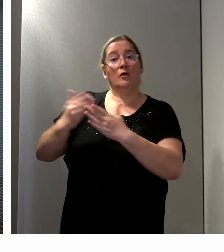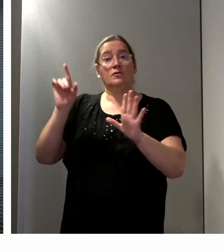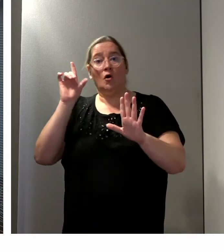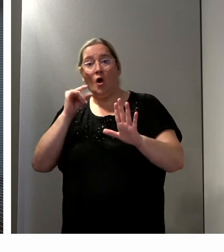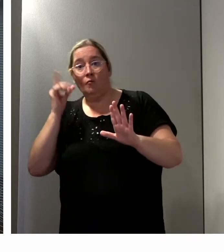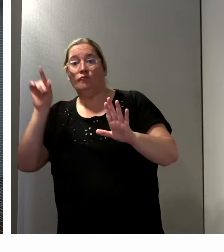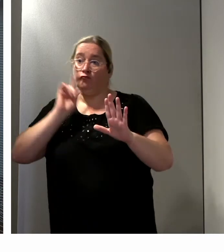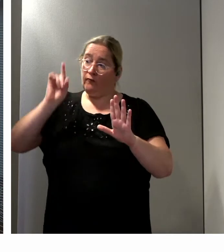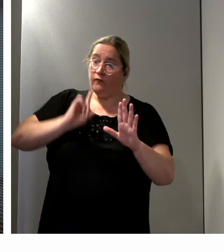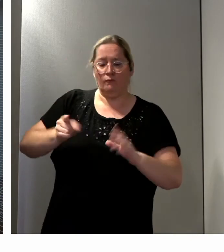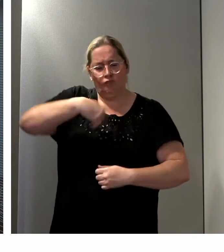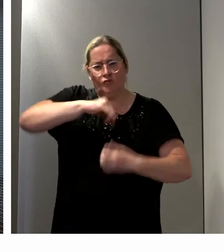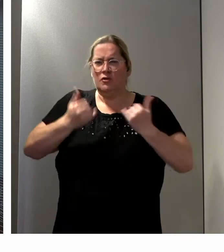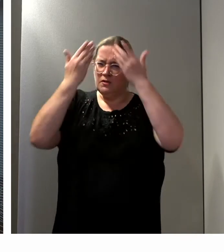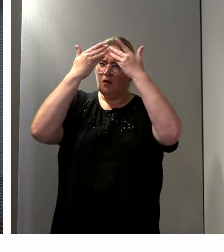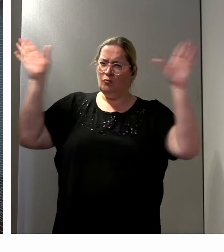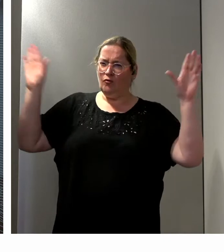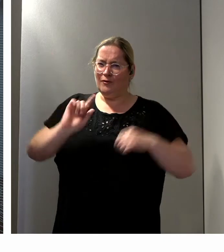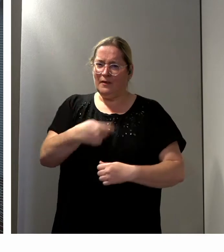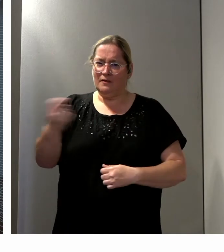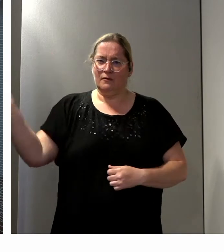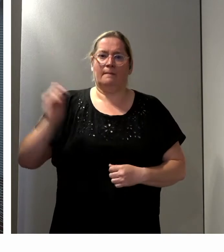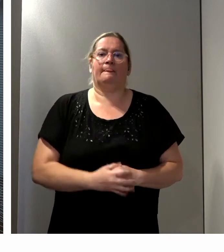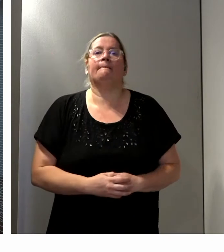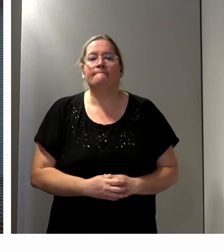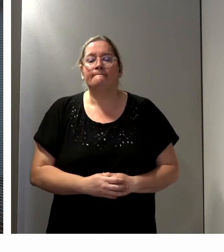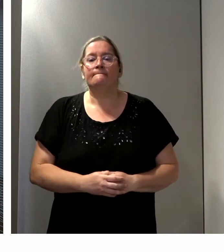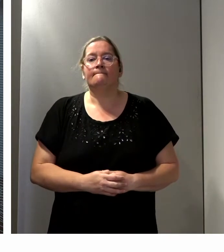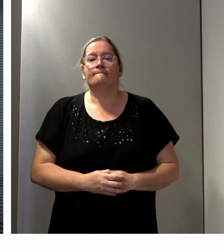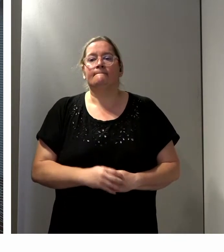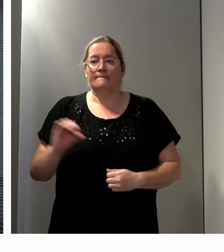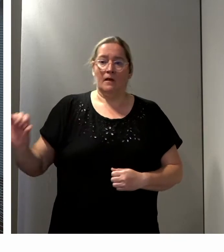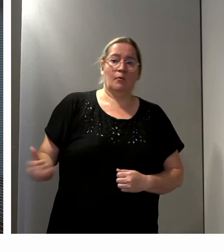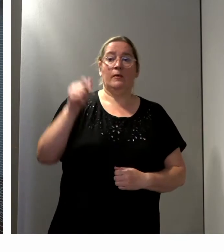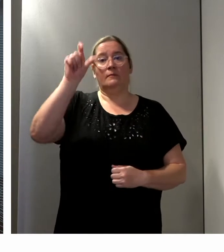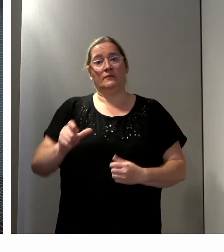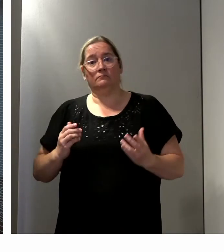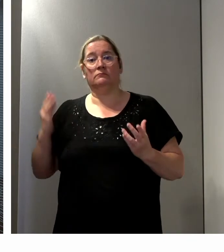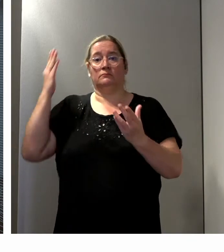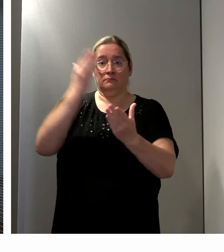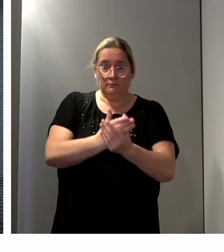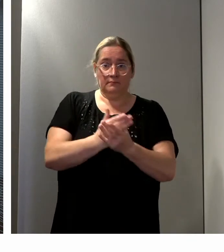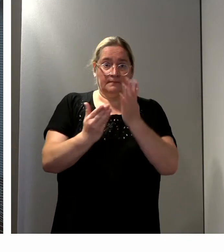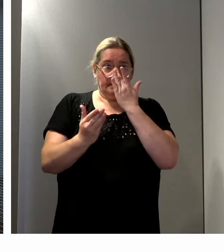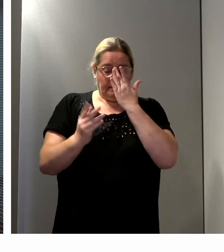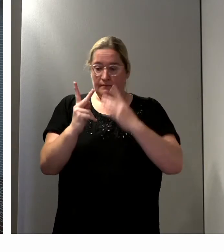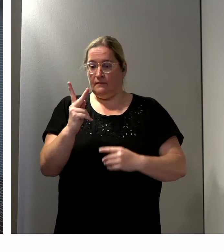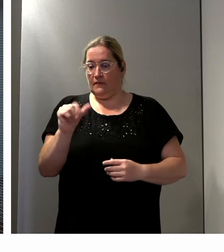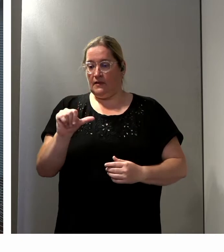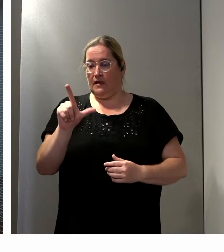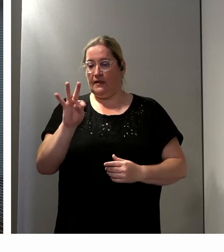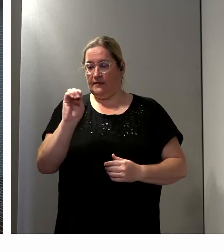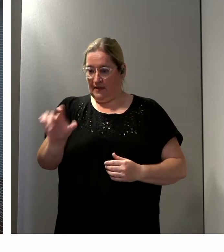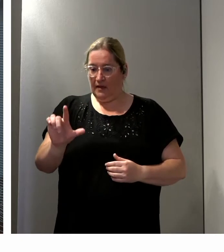sommes très ouverts à ces questions. Voilà, donc je passe la parole à la première intervenante, Catel